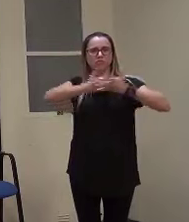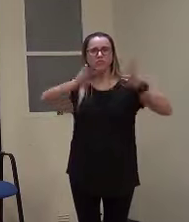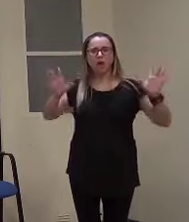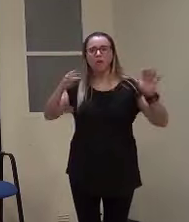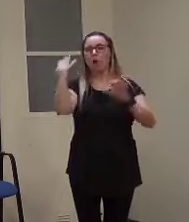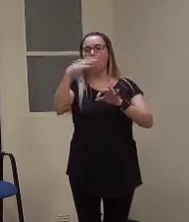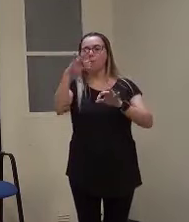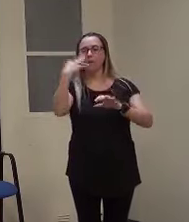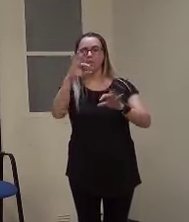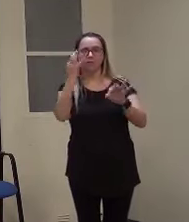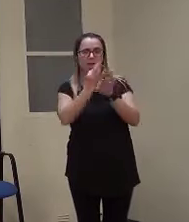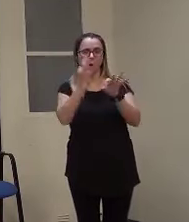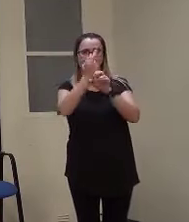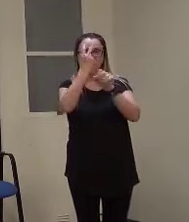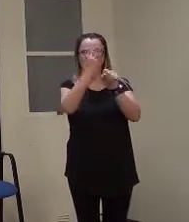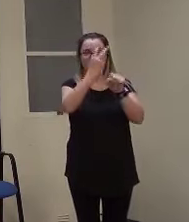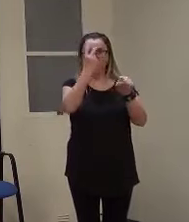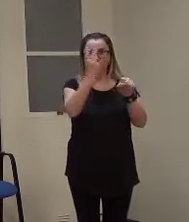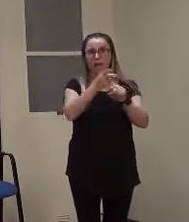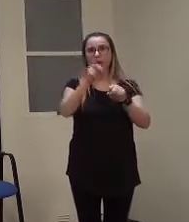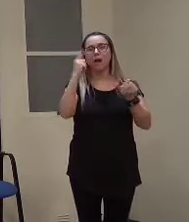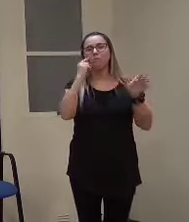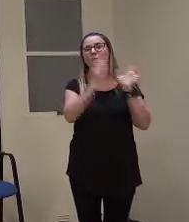poner sobre la mesa